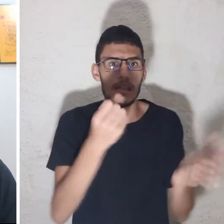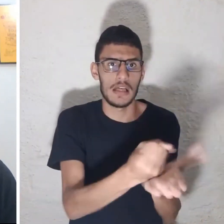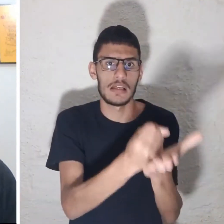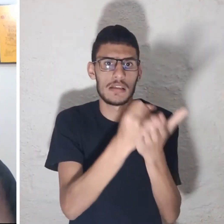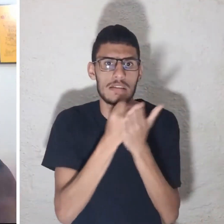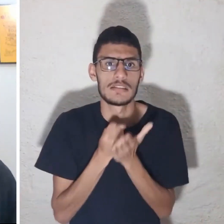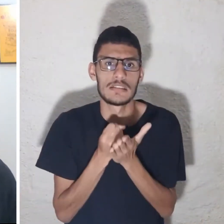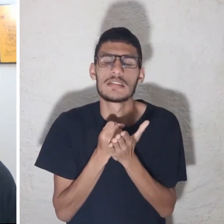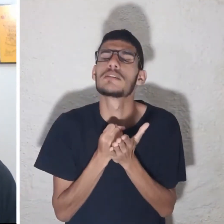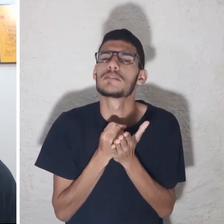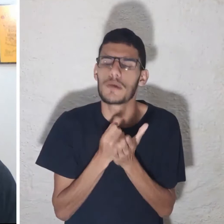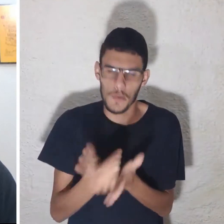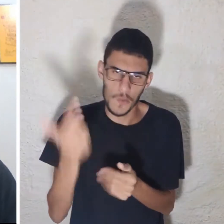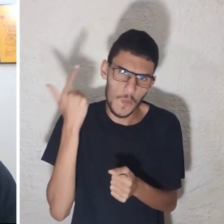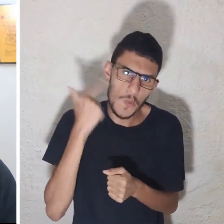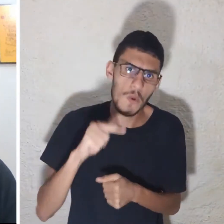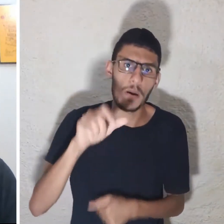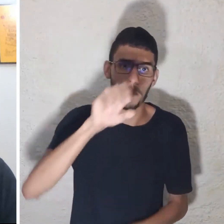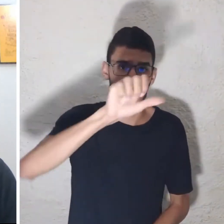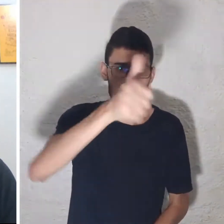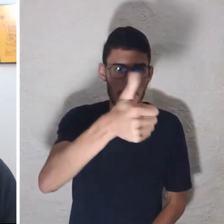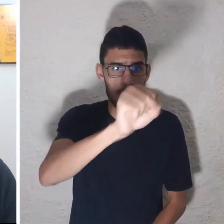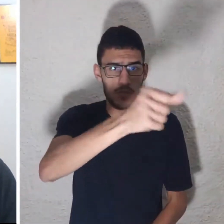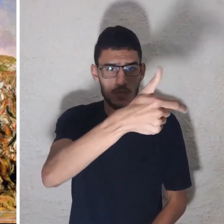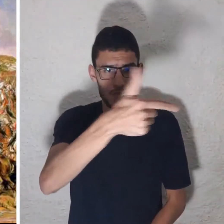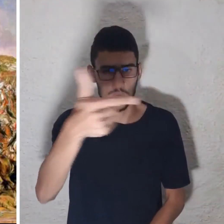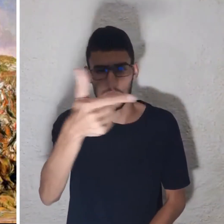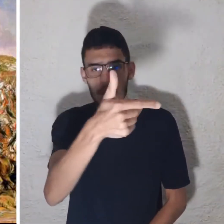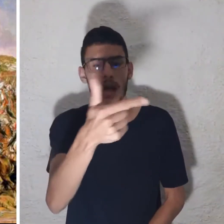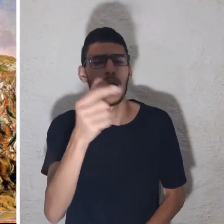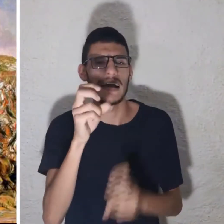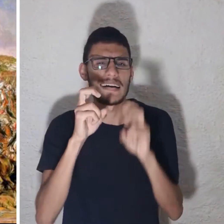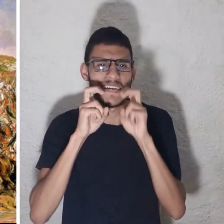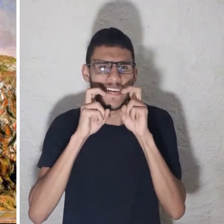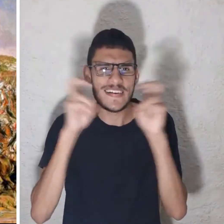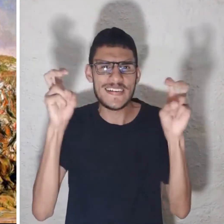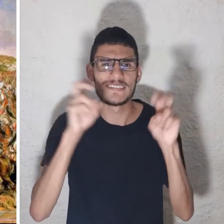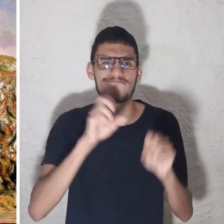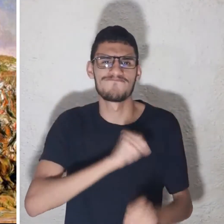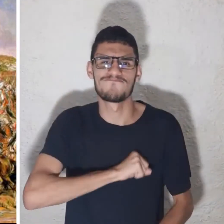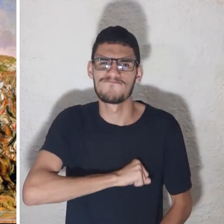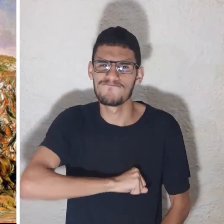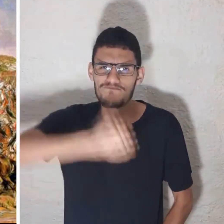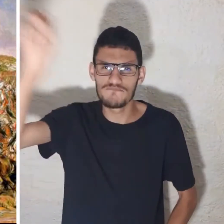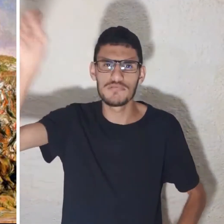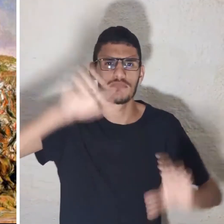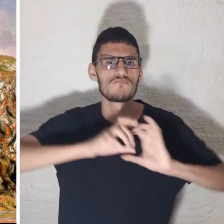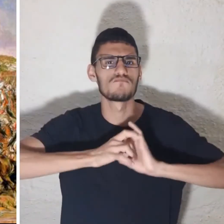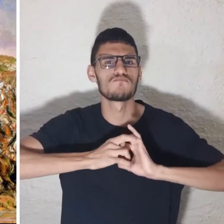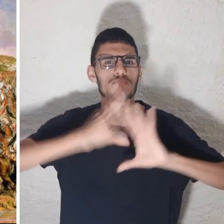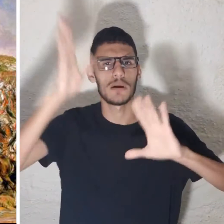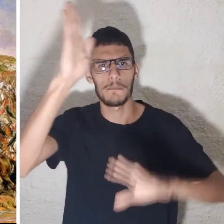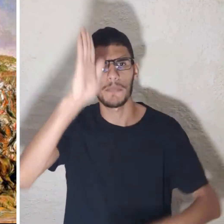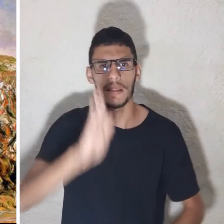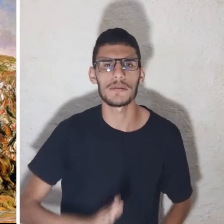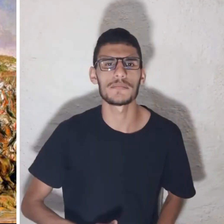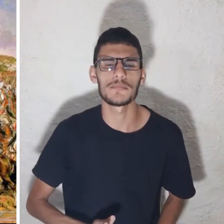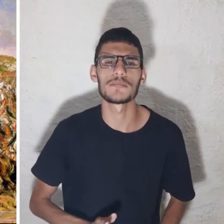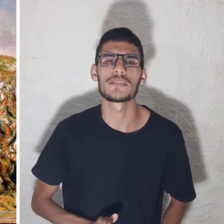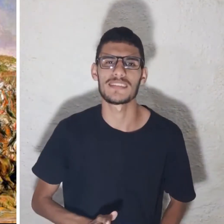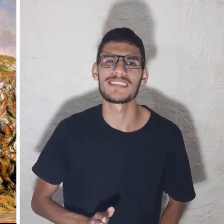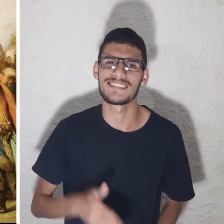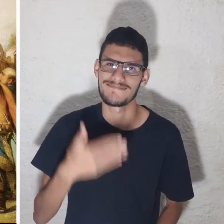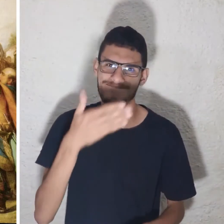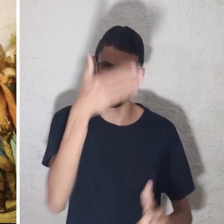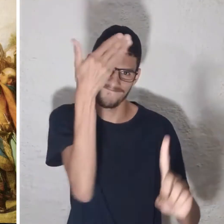brasileiros, que não queriam que o nosso país voltasse a ser colônia, e em 1822, então, ele proclamou a independência do Brasil e se